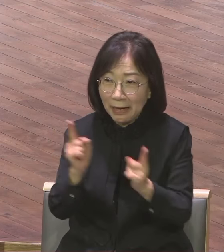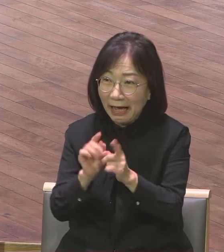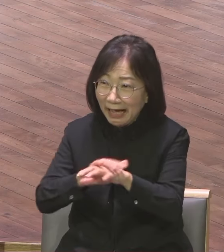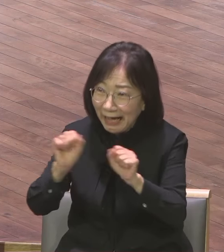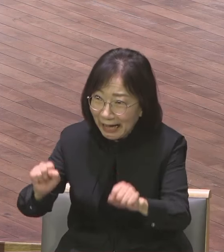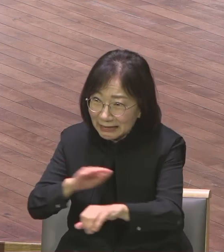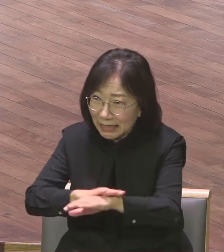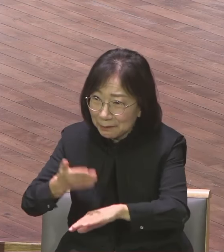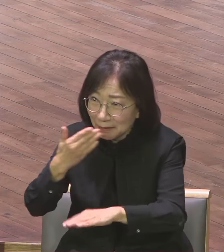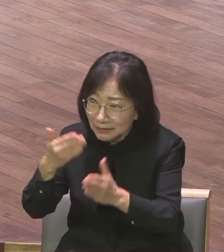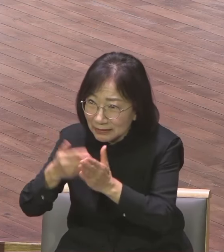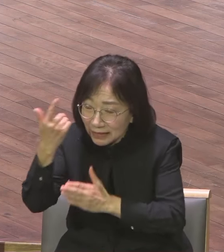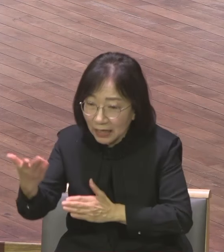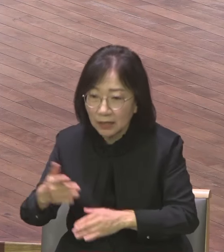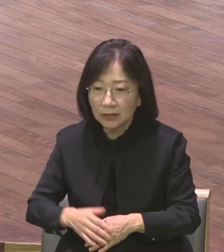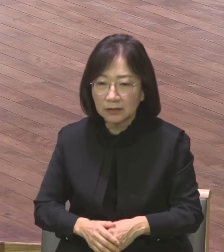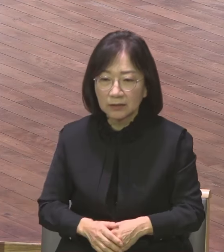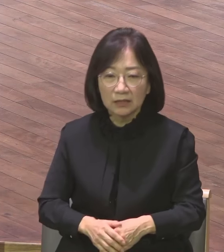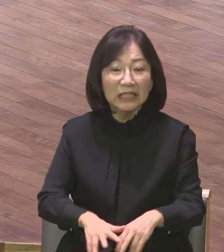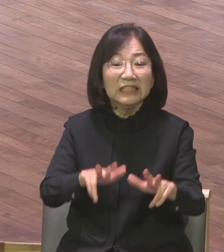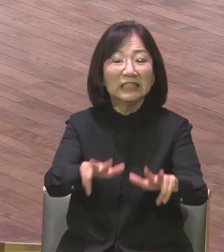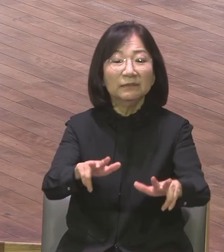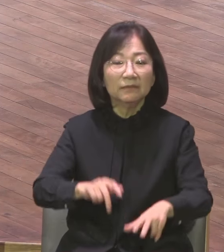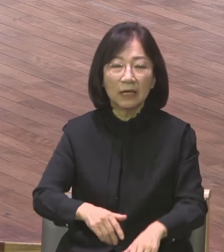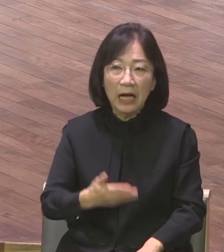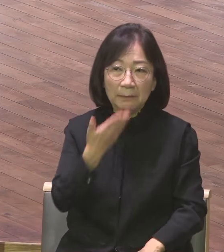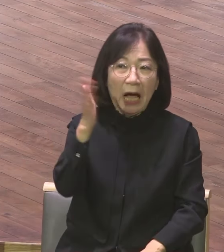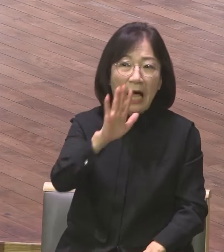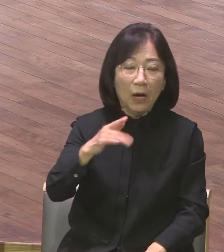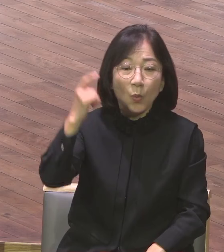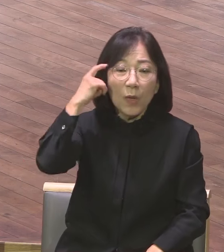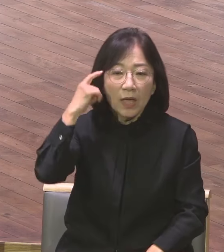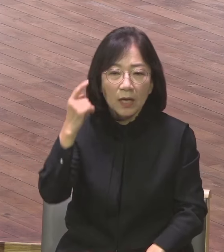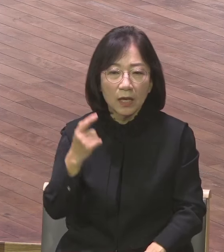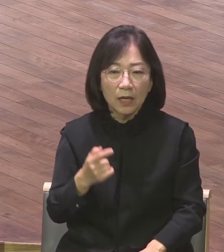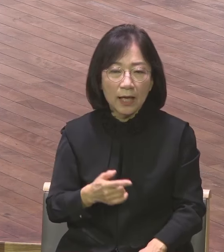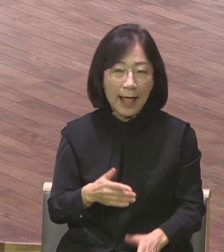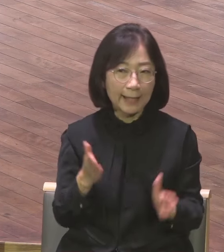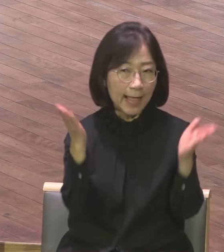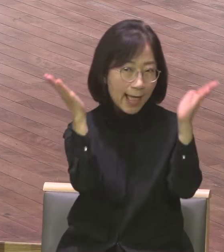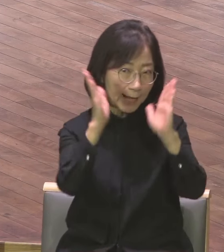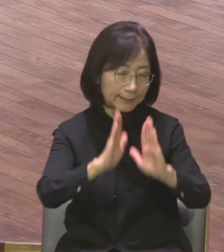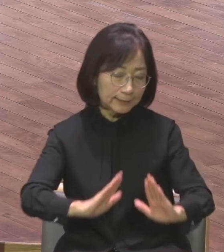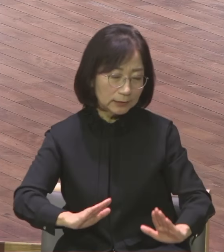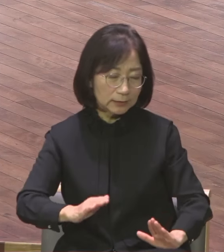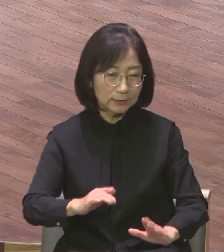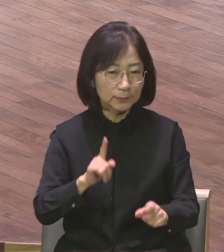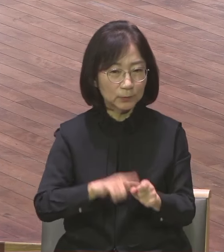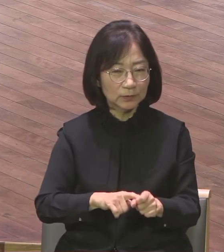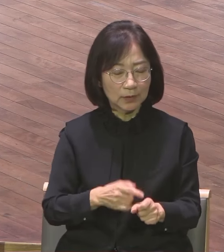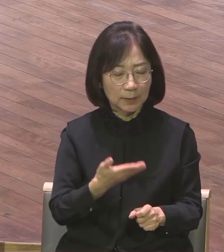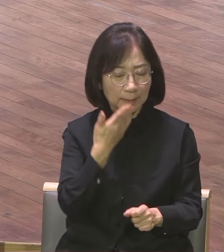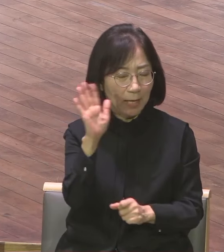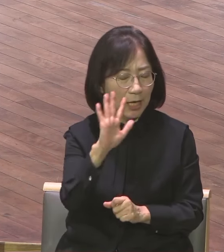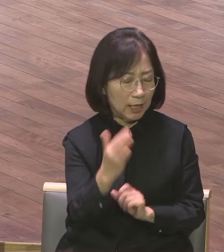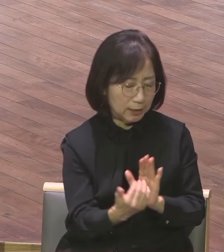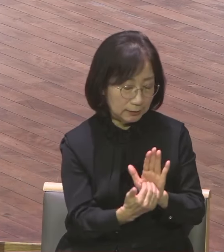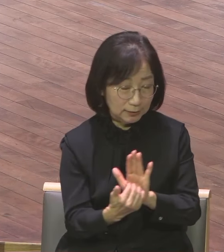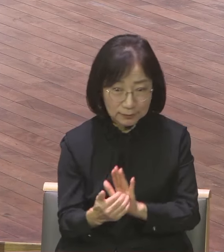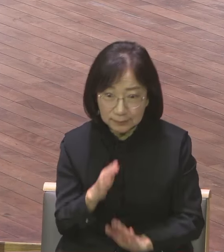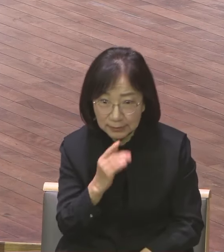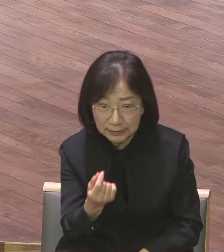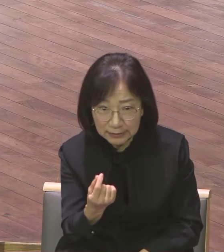아예 얼마나 잘 사는 시대가 됐는데 북한 보세요. 굶어 죽어가고 있다니까요.